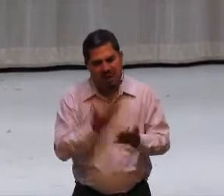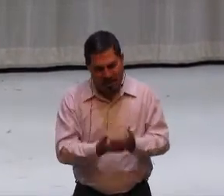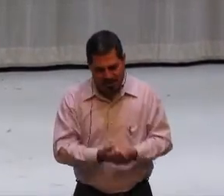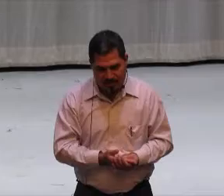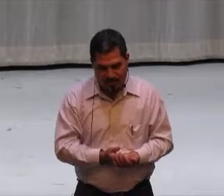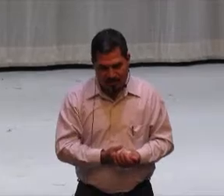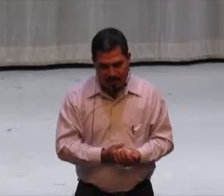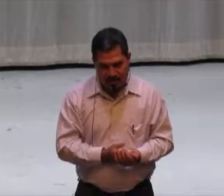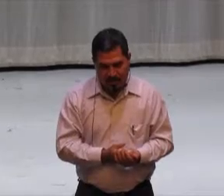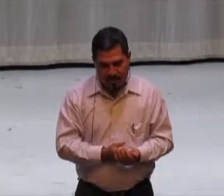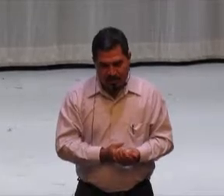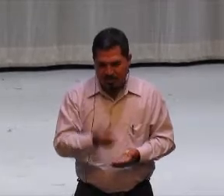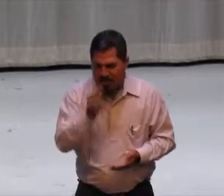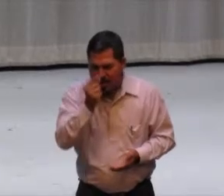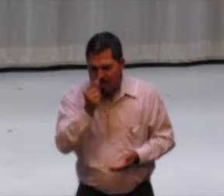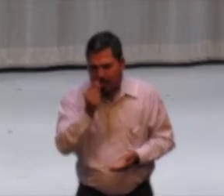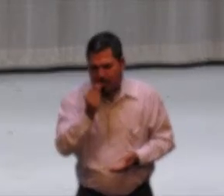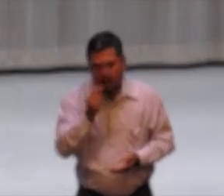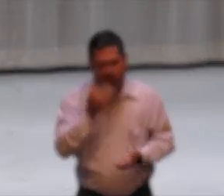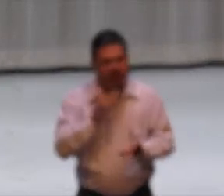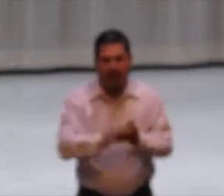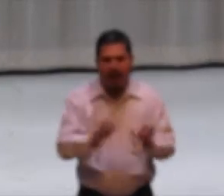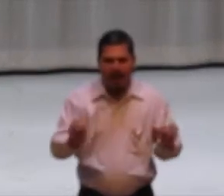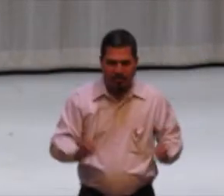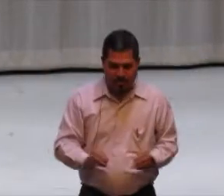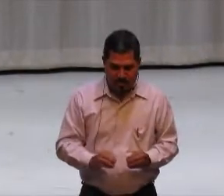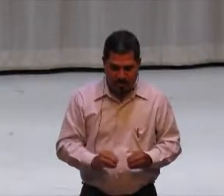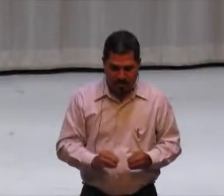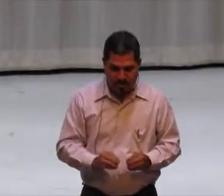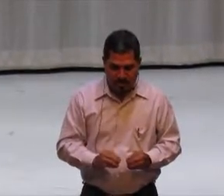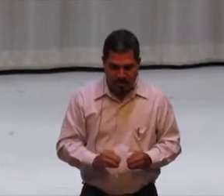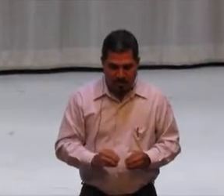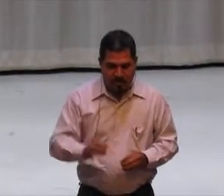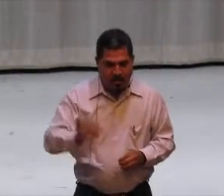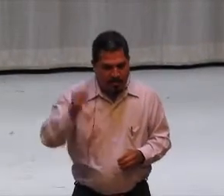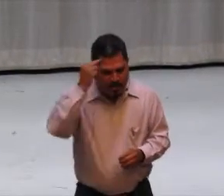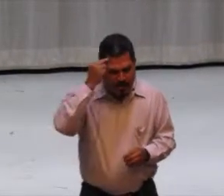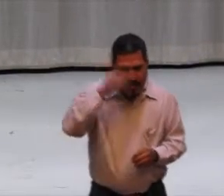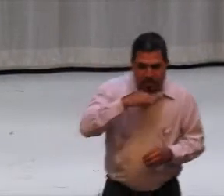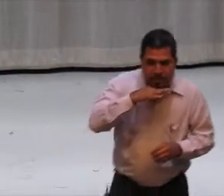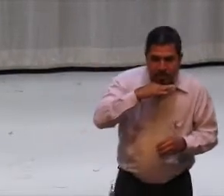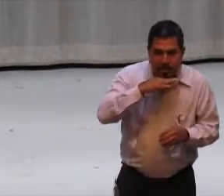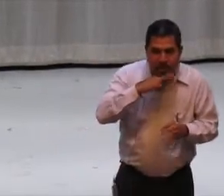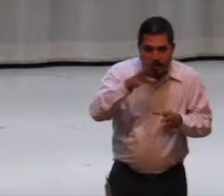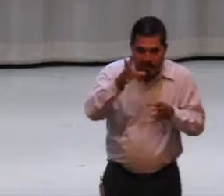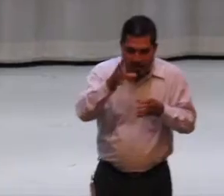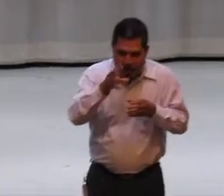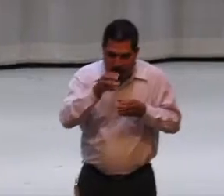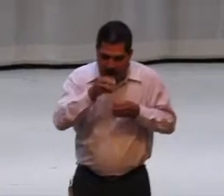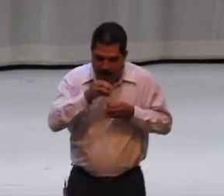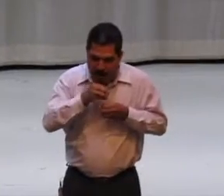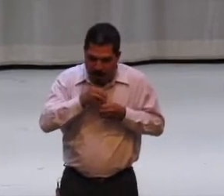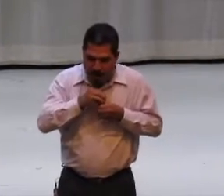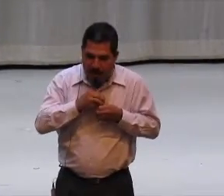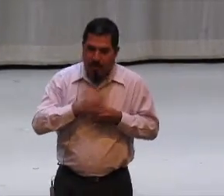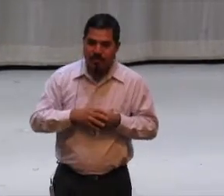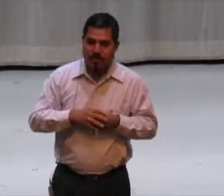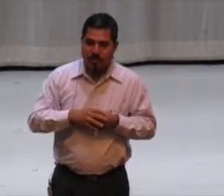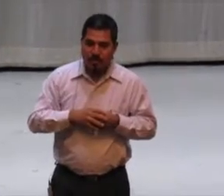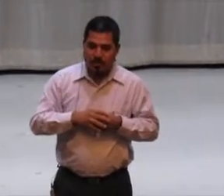bueno, poquito no está malo. Pensamiento sucio, y después lo agarramos,